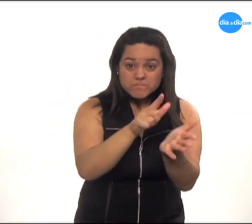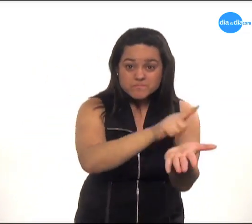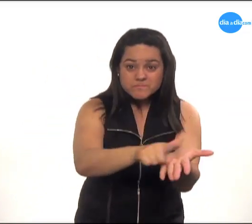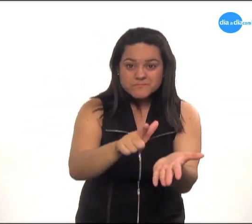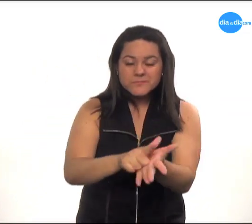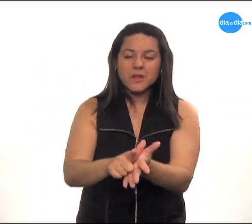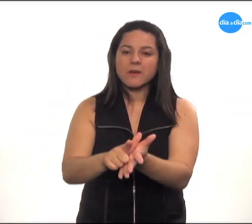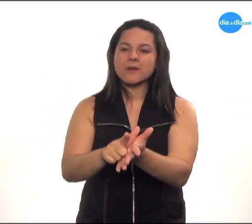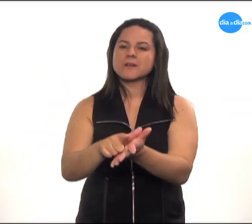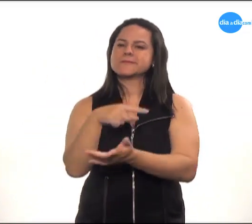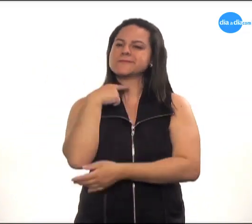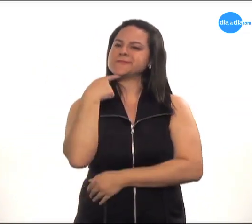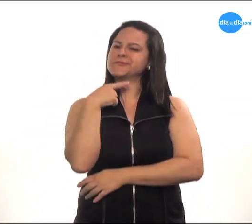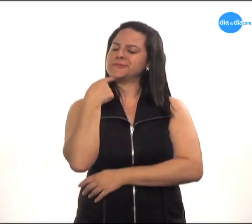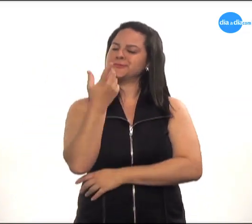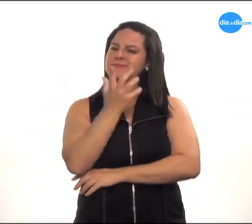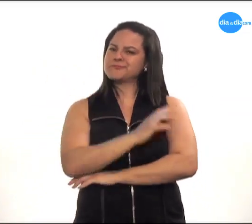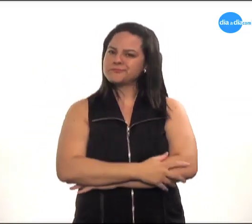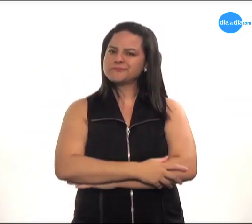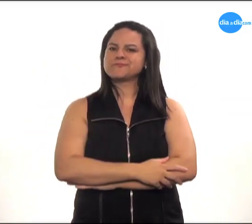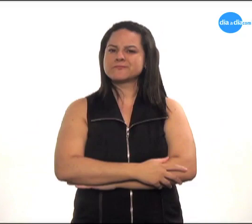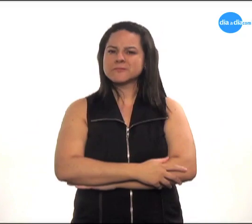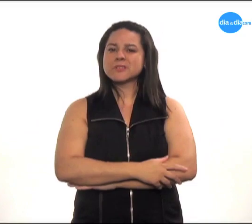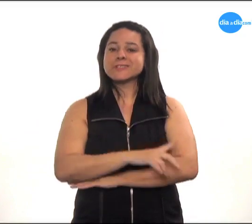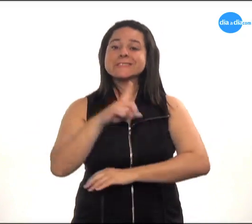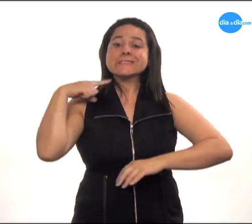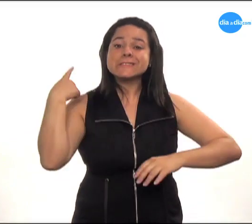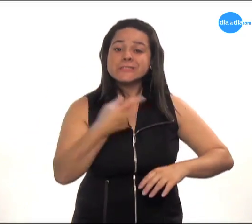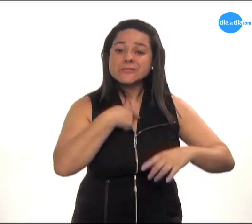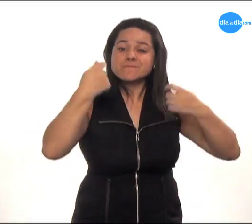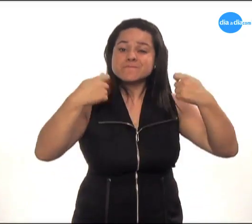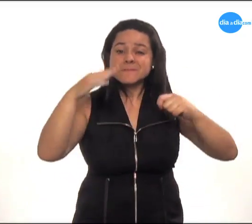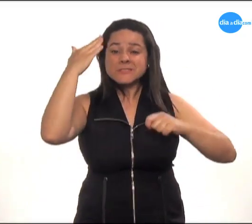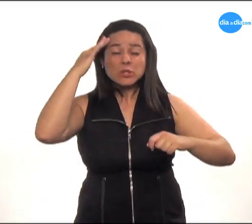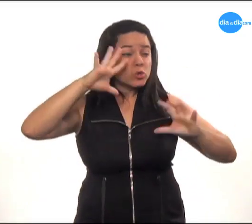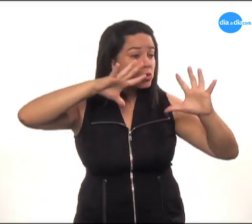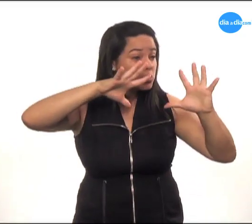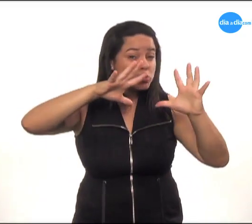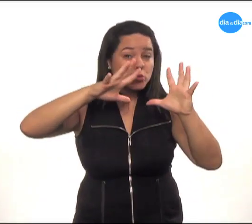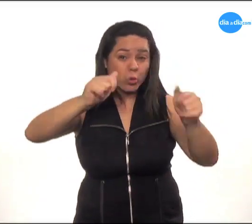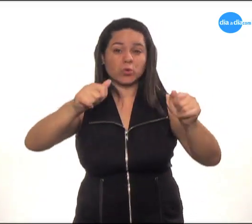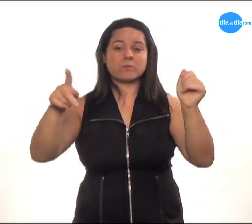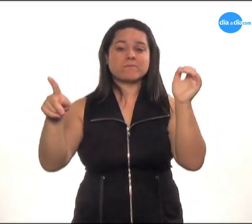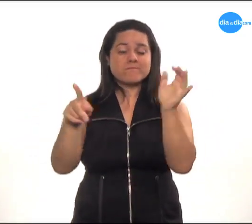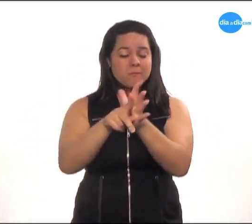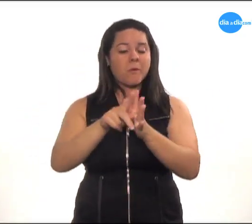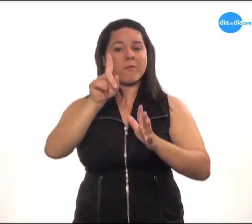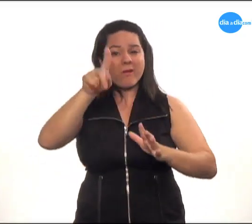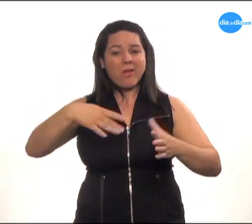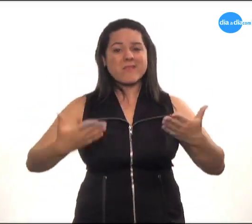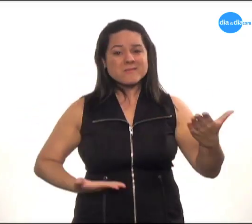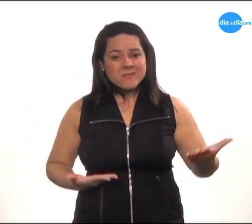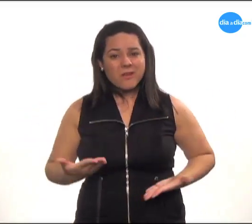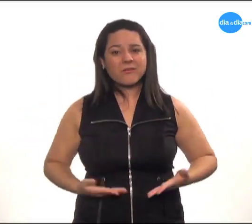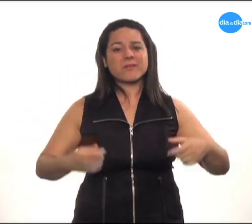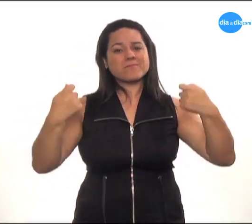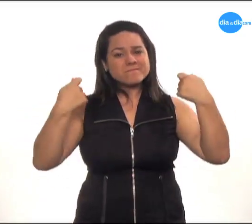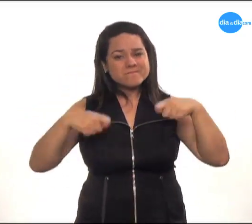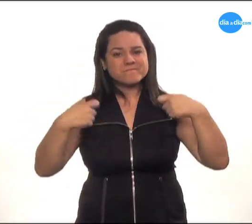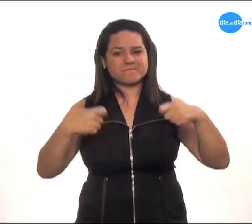E a gente tem que aprender que nós fomos chamados para servir, para abençoar. Quando a gente fala de um